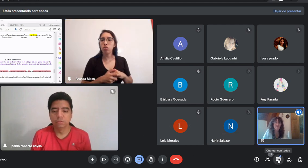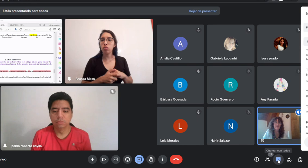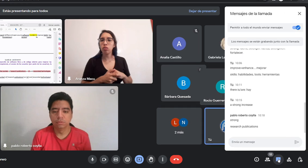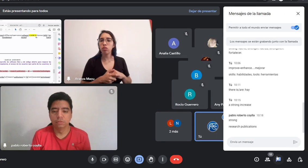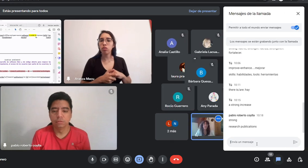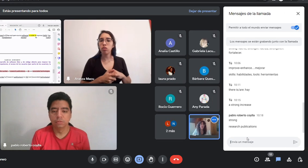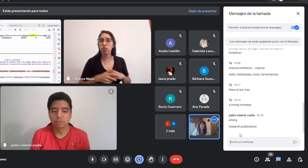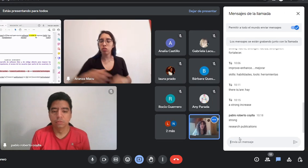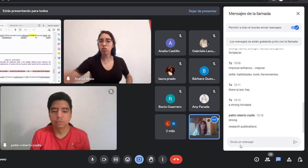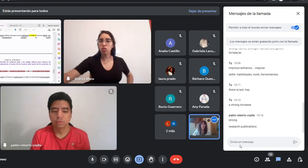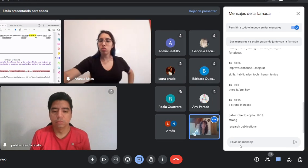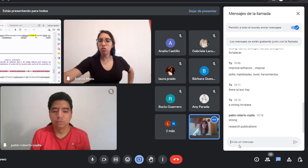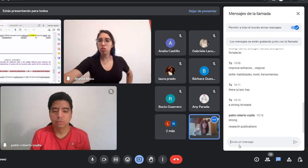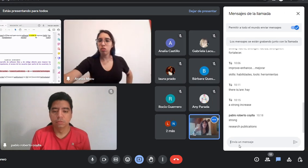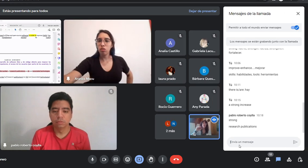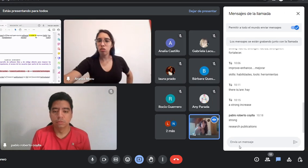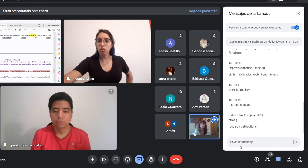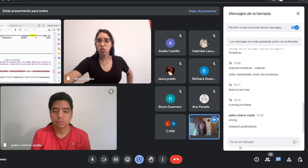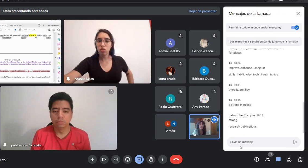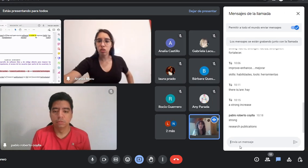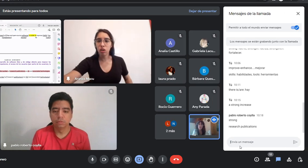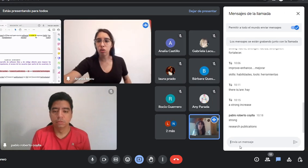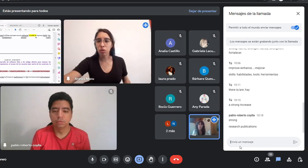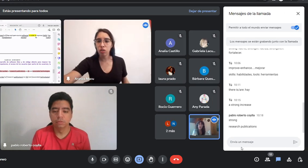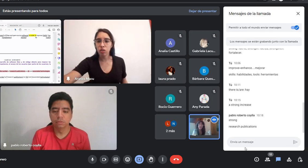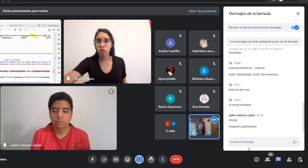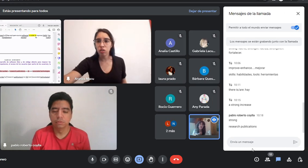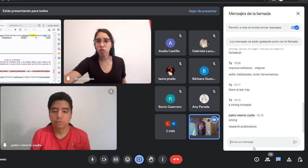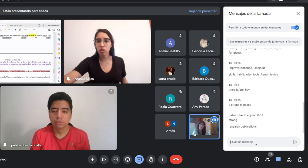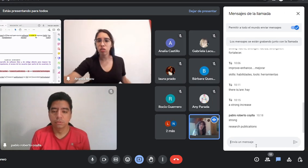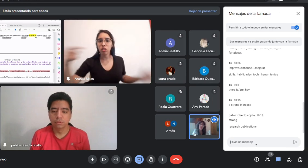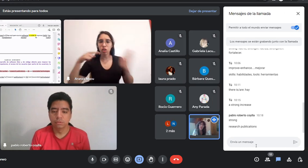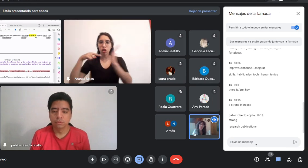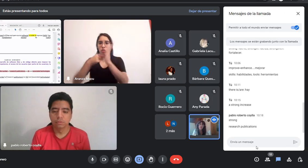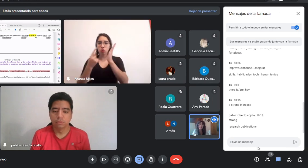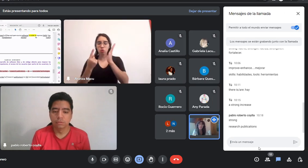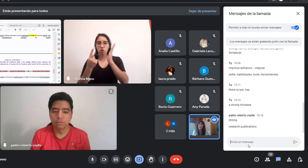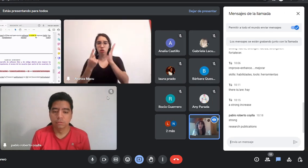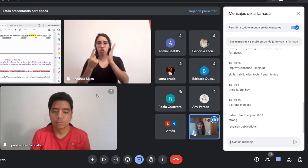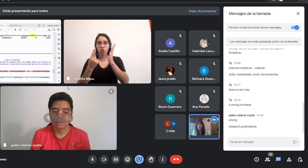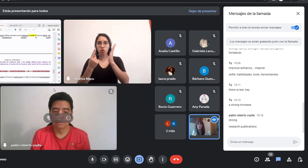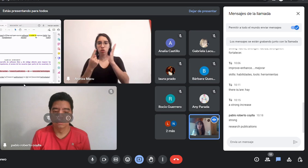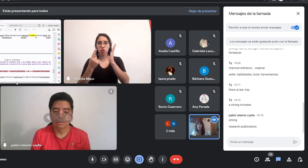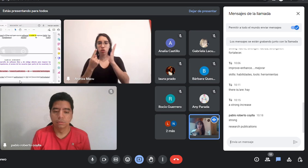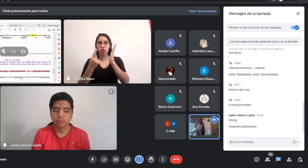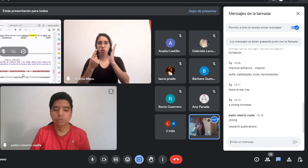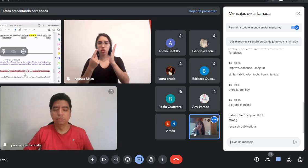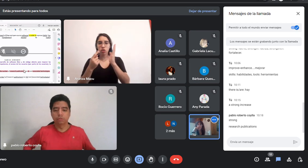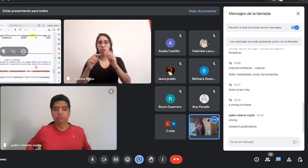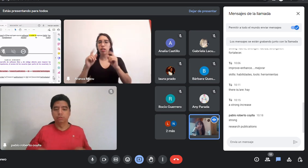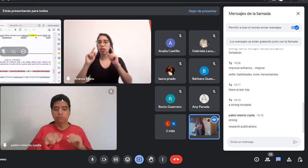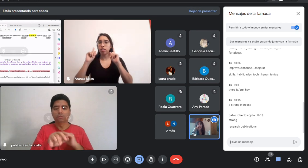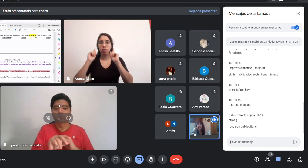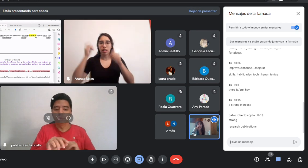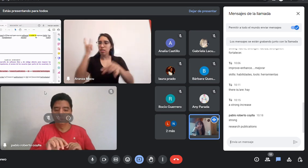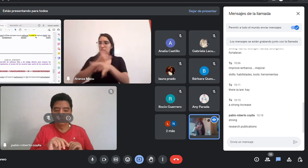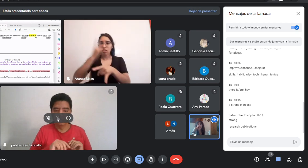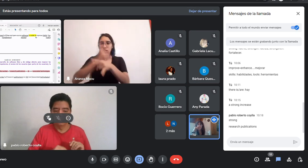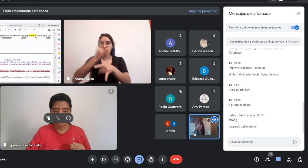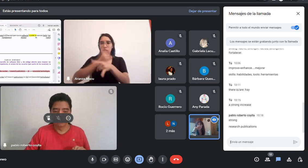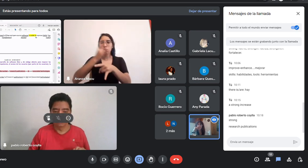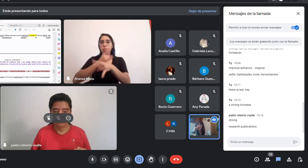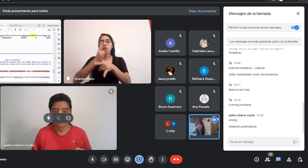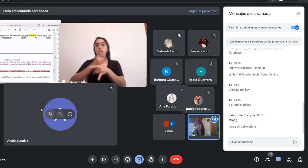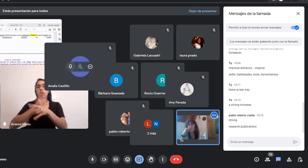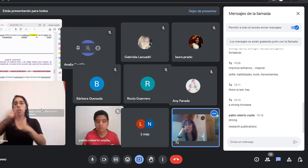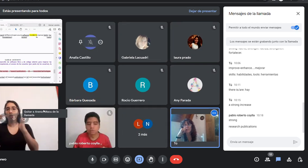escribió y el núcleo siempre es la segunda, la última palabra del bloque. Fíjate que en el